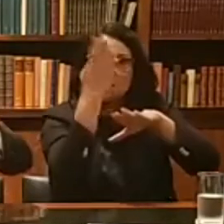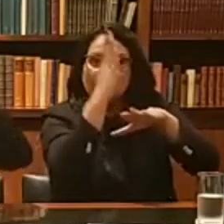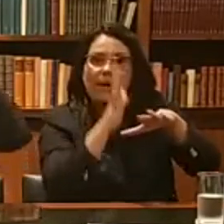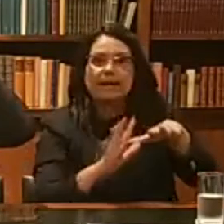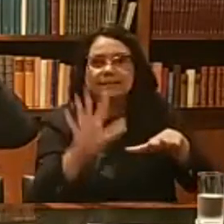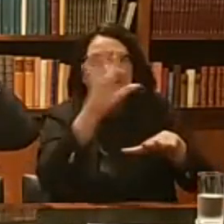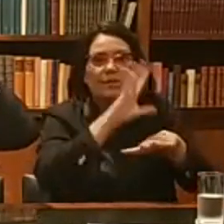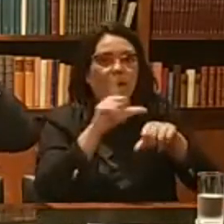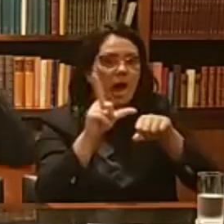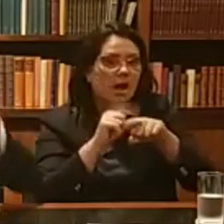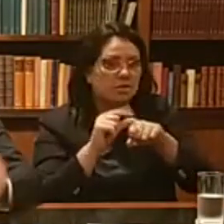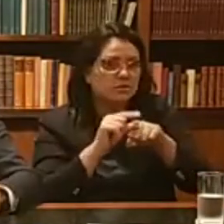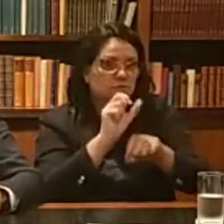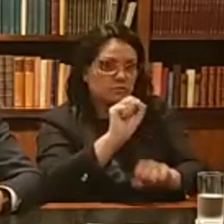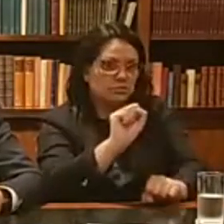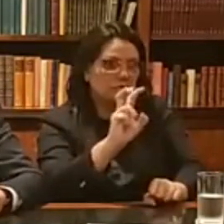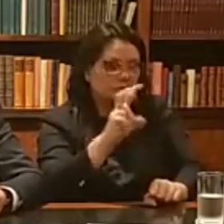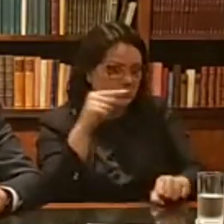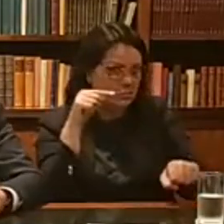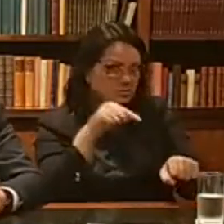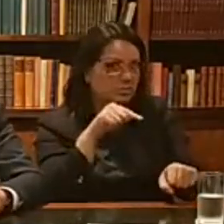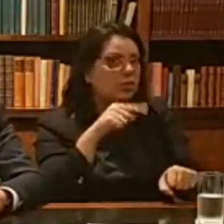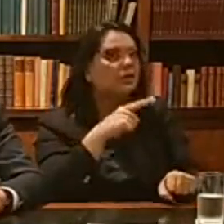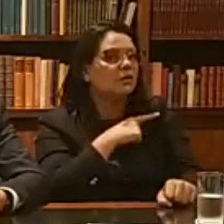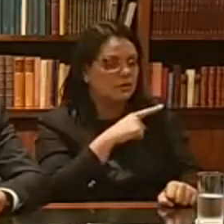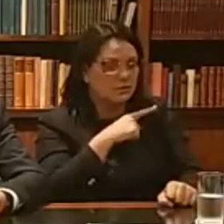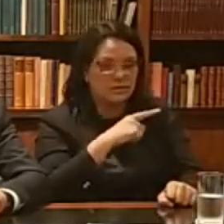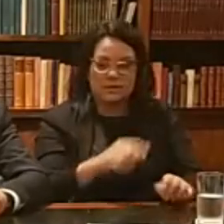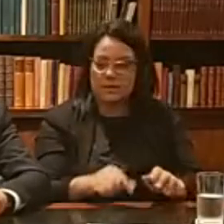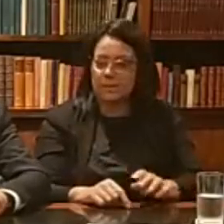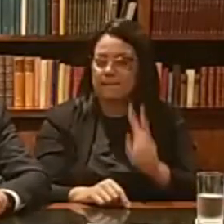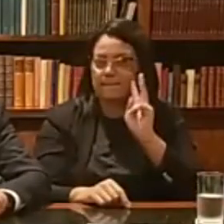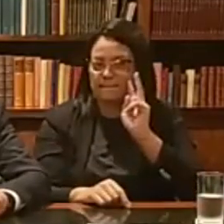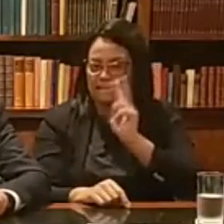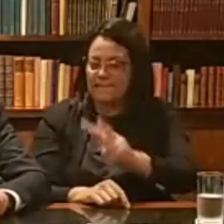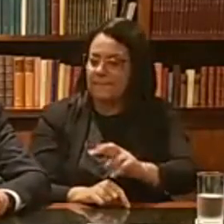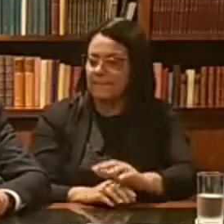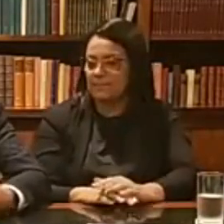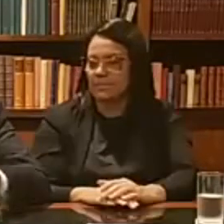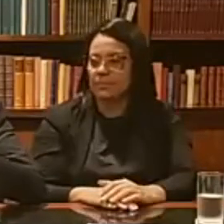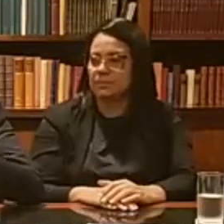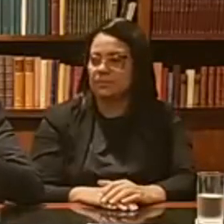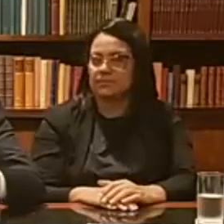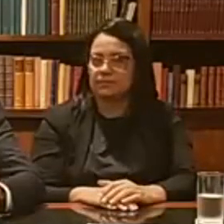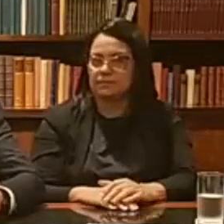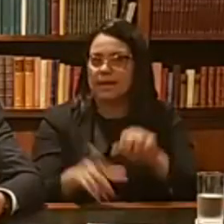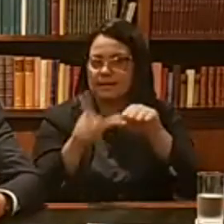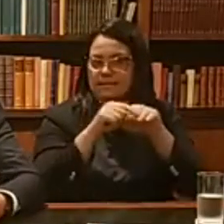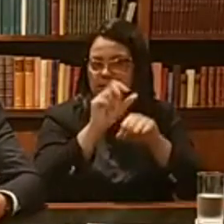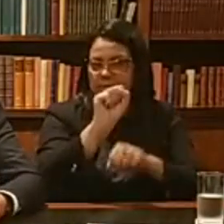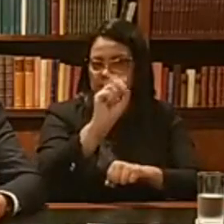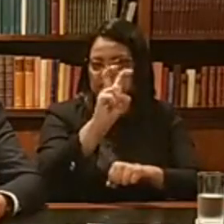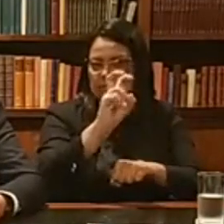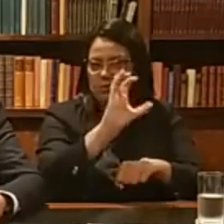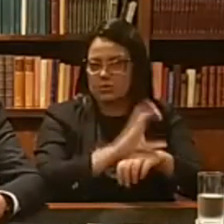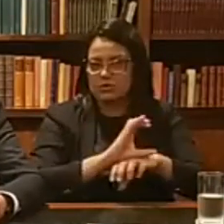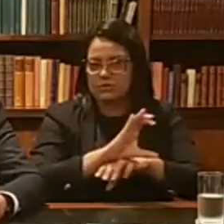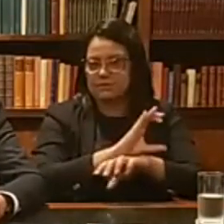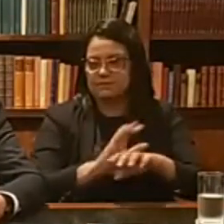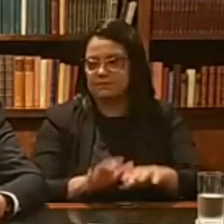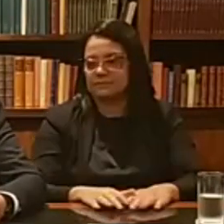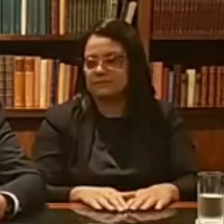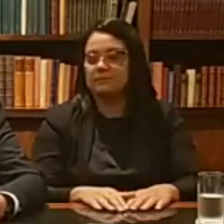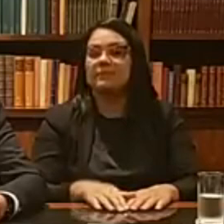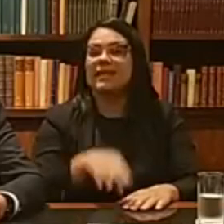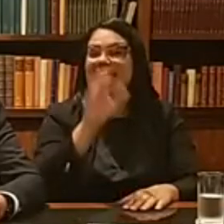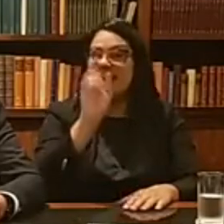Está lá no artigo 85 da Constituição. Presta atenção aí. Artigo 85. São crimes